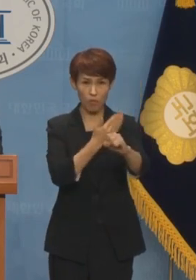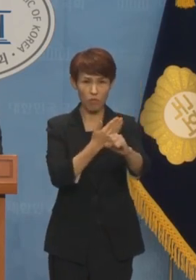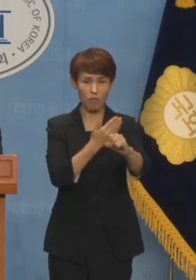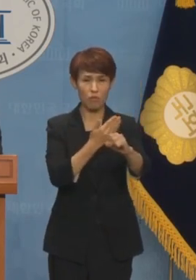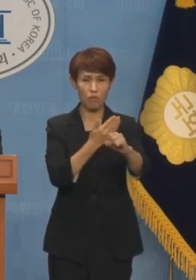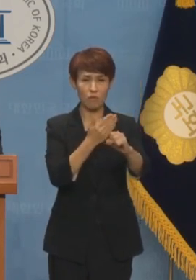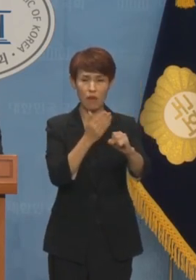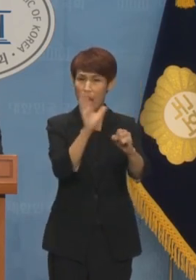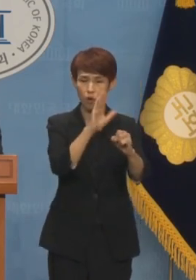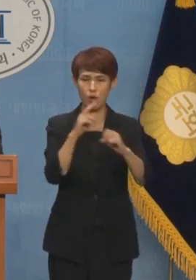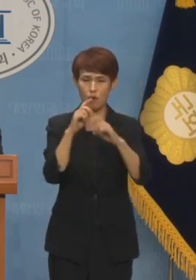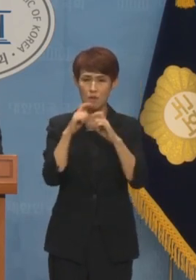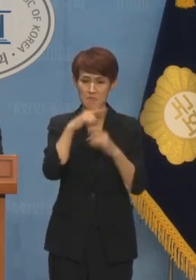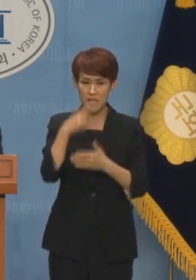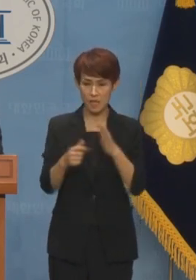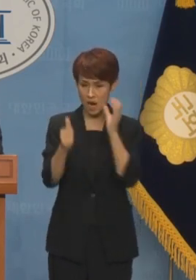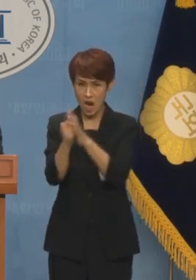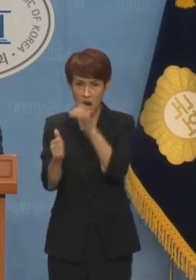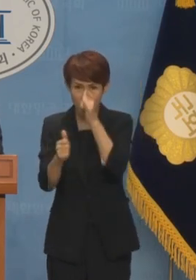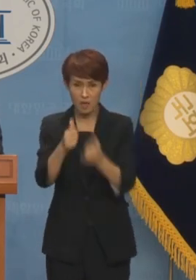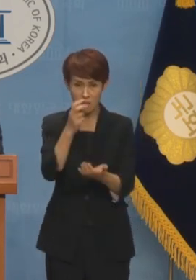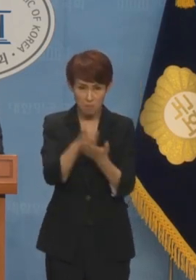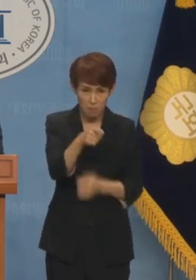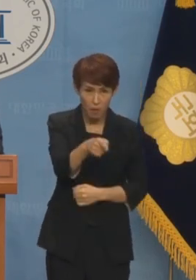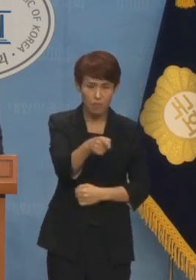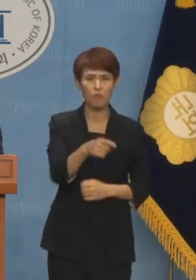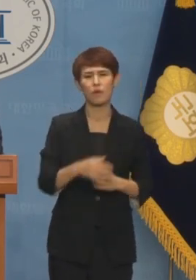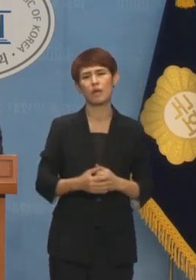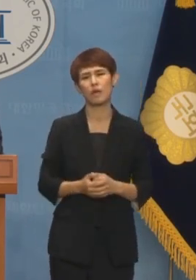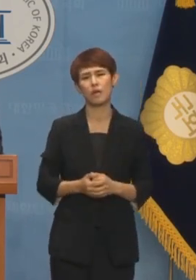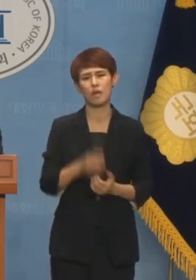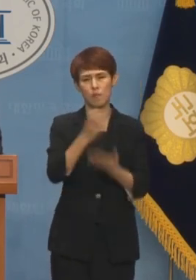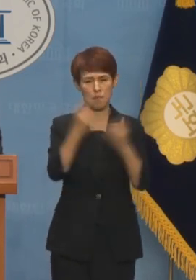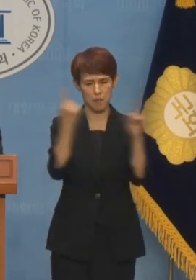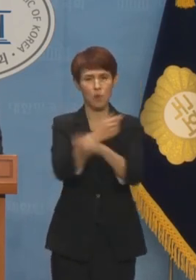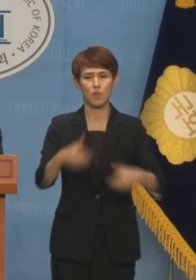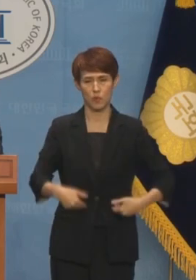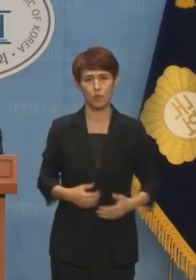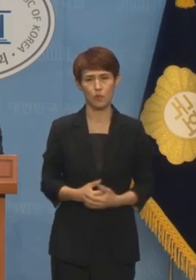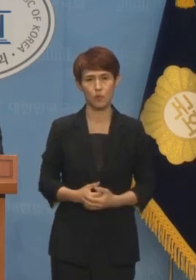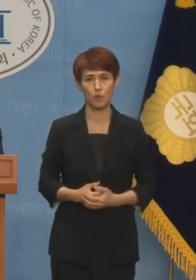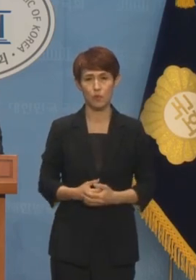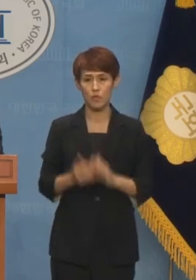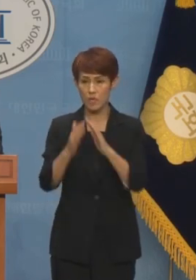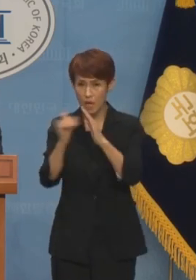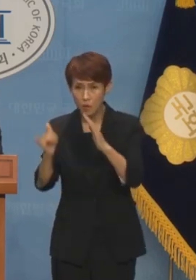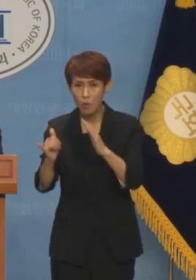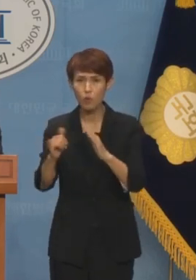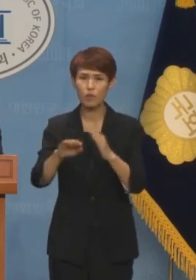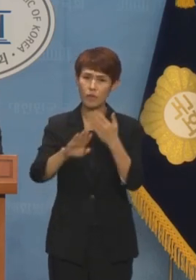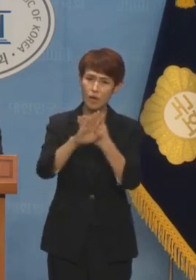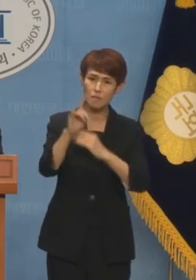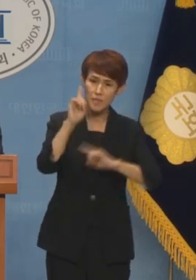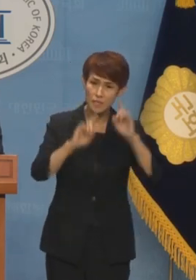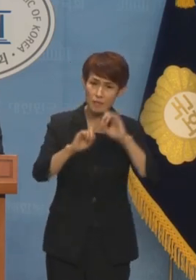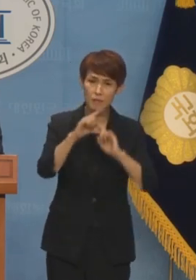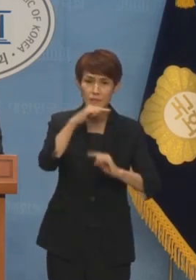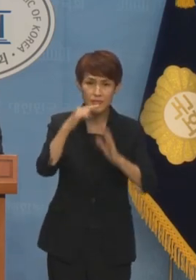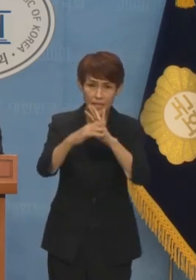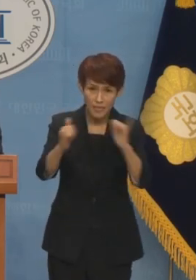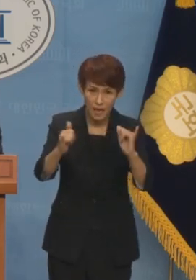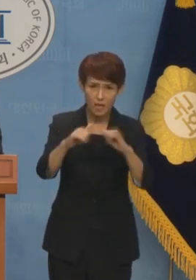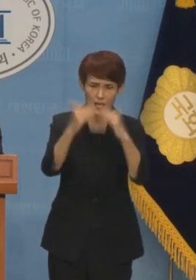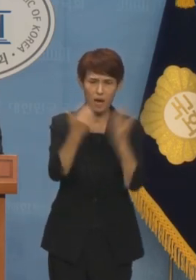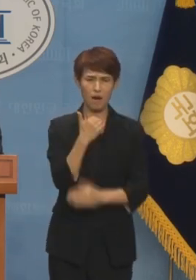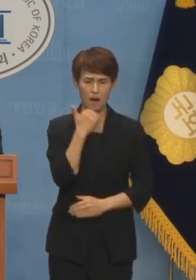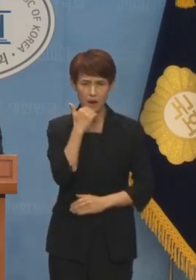개정해야만 합니다. 도연인의 가족은 물론 여러 피해자들이 애타게 기다리고 있습니다.